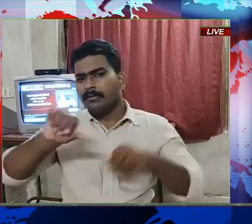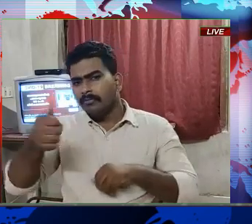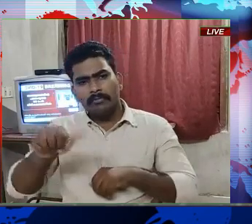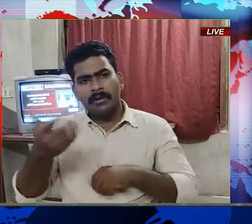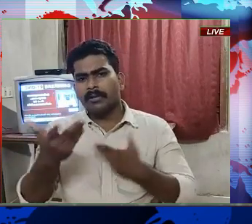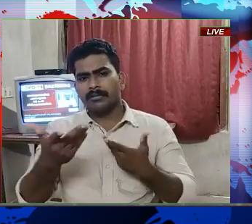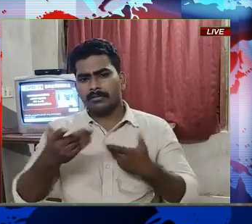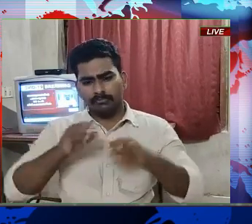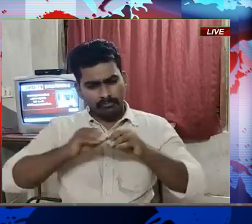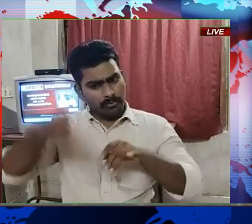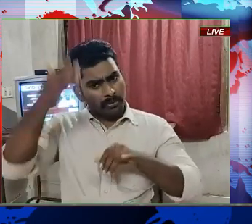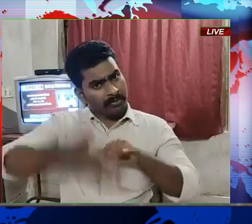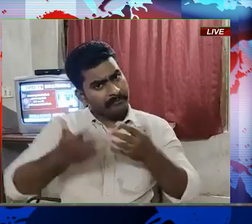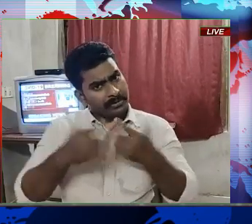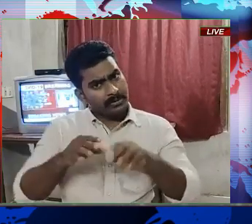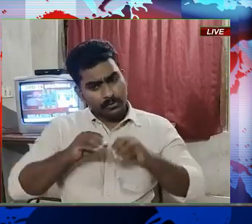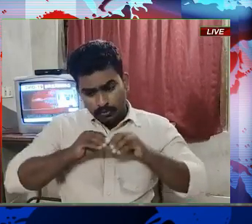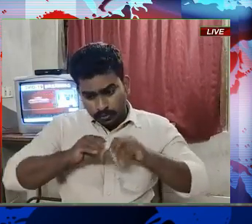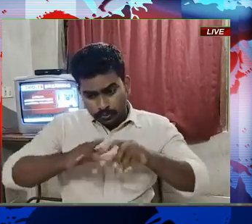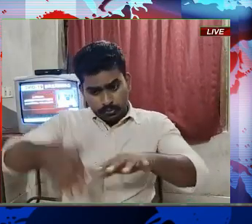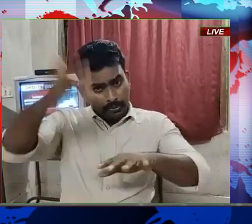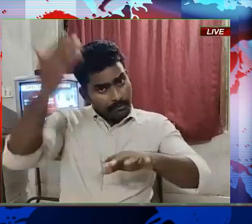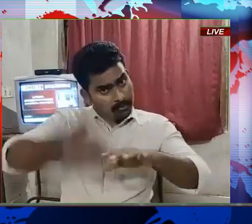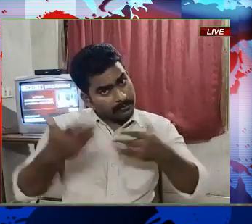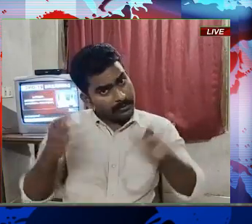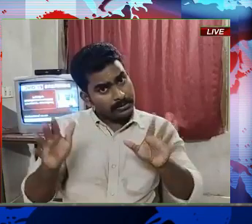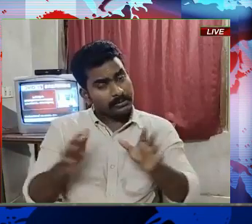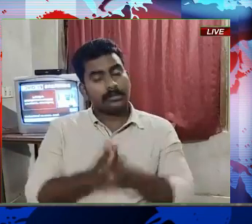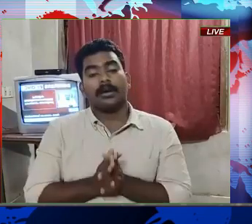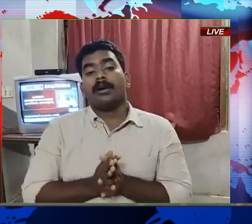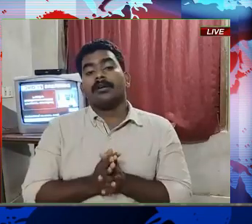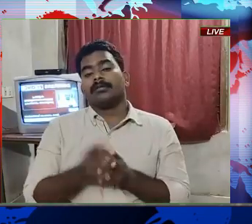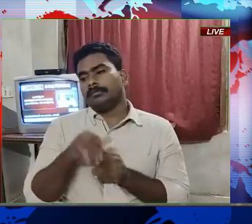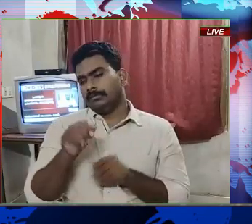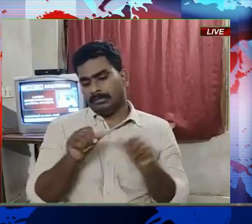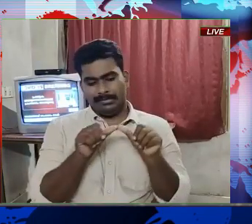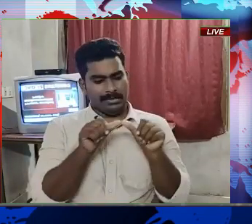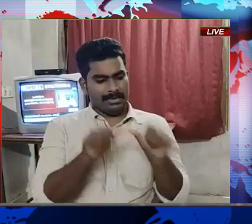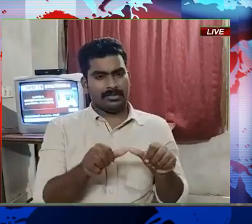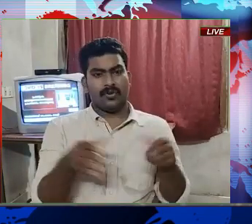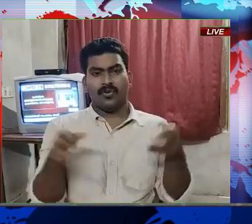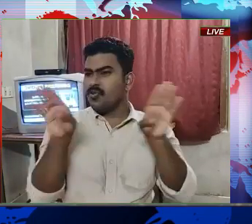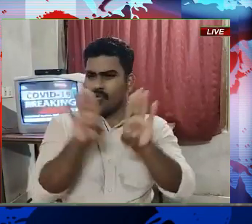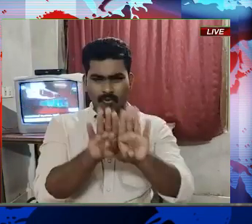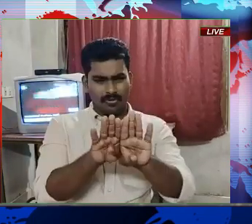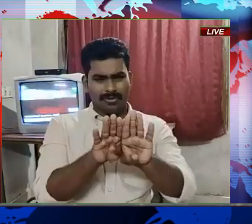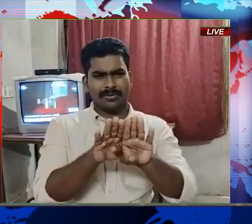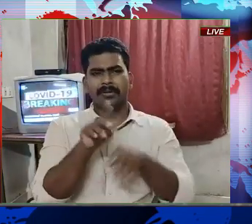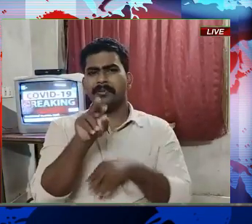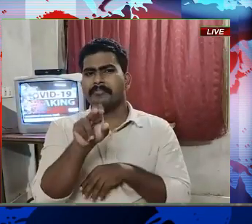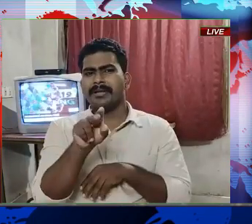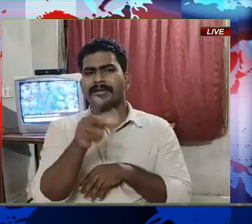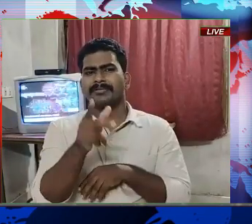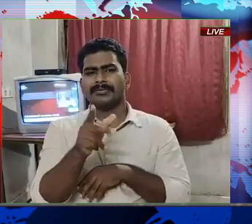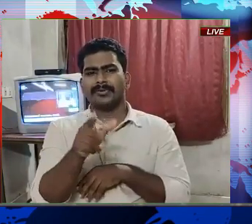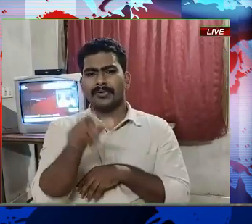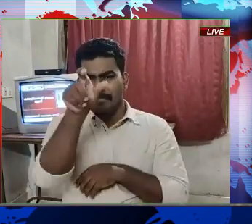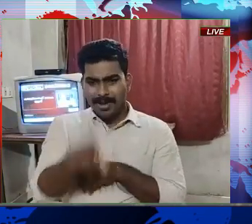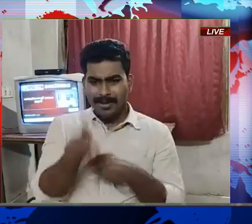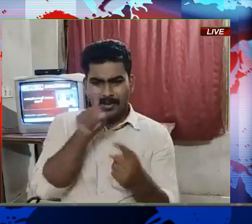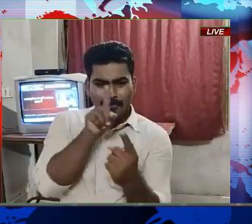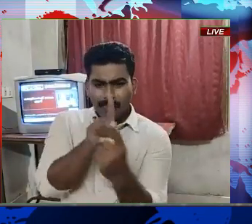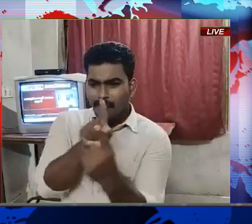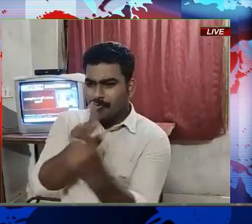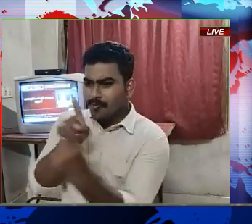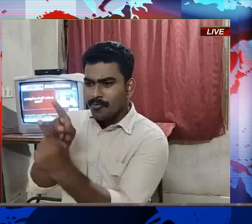ഇതിന് പറ്റുമെന്നുള്ളതാണ്. അത് ശരിയാണ്. നമ്മുടെ പാർട്ട് ടൈം ജീവനക്കാരുണ്ട്, കാഷ്വൽ ജീവനക്കാരുണ്ട്. അങ്ങനെയുള്ള